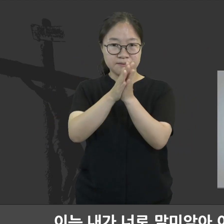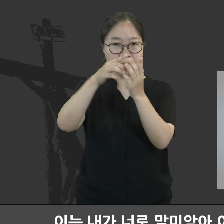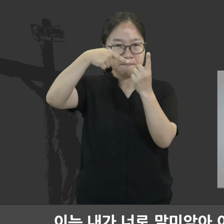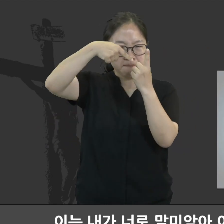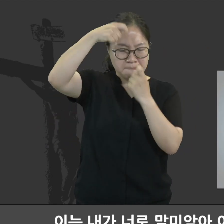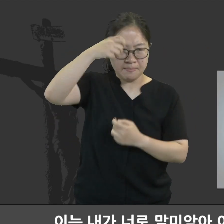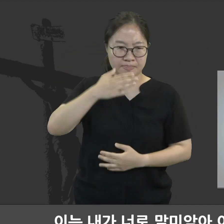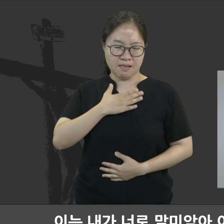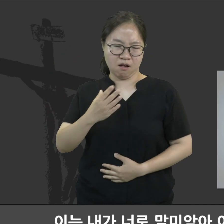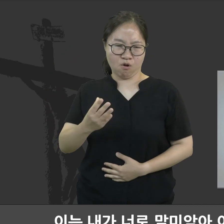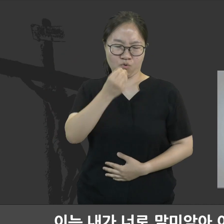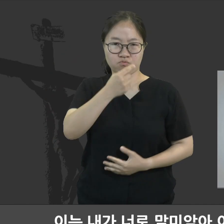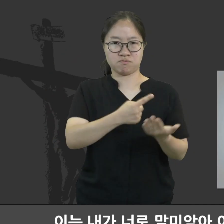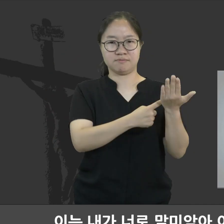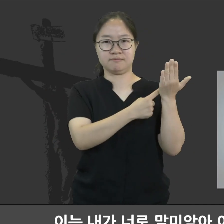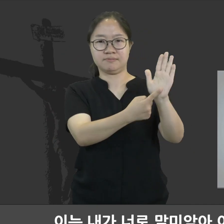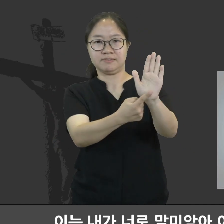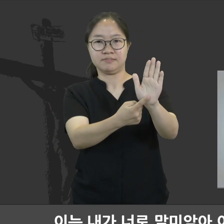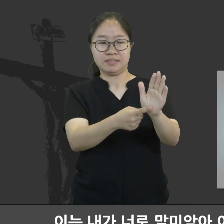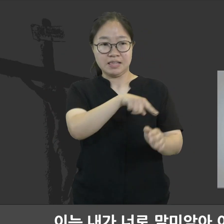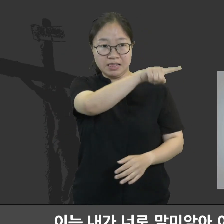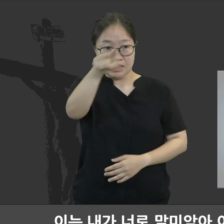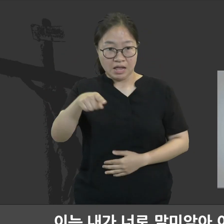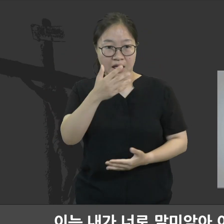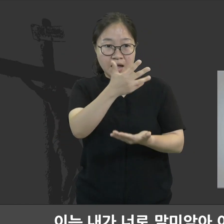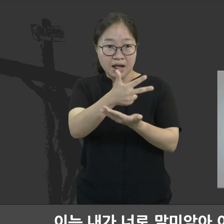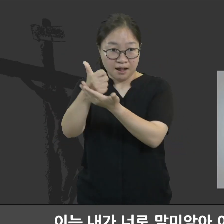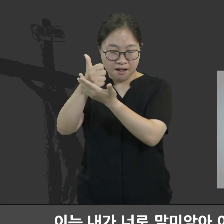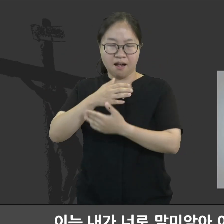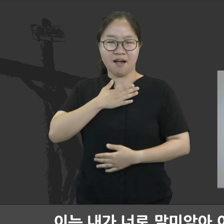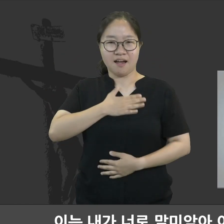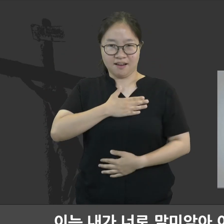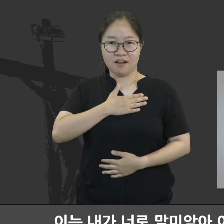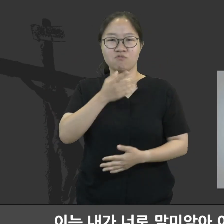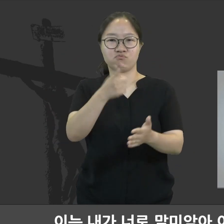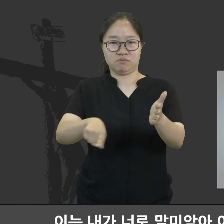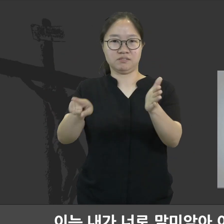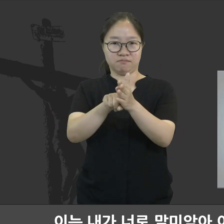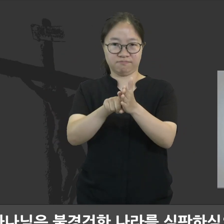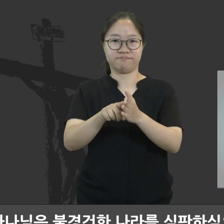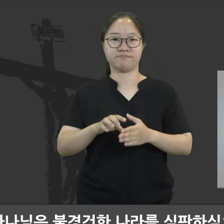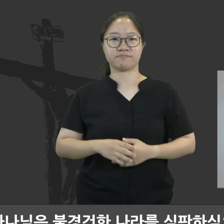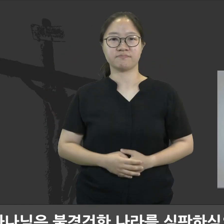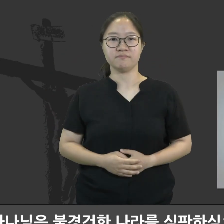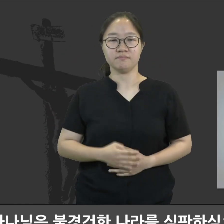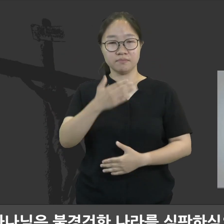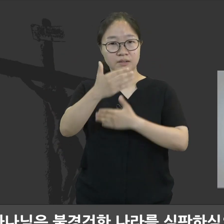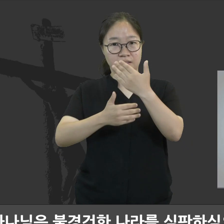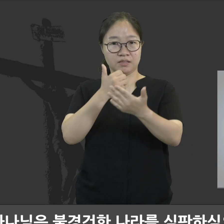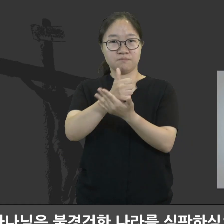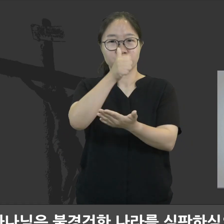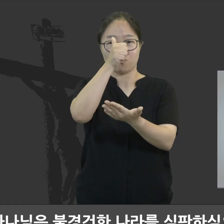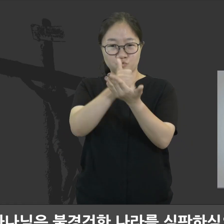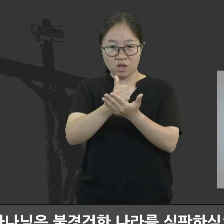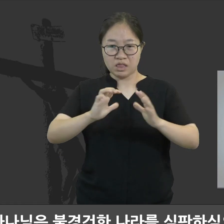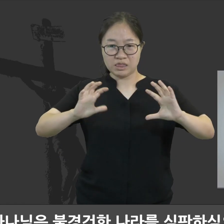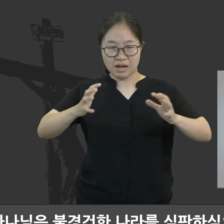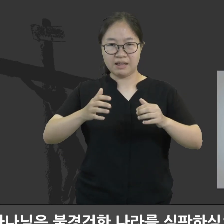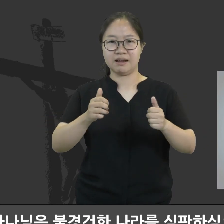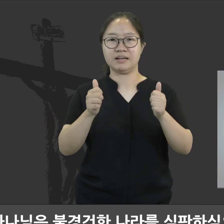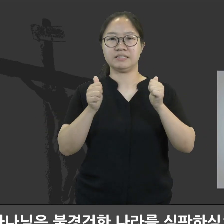내 거룩함을 나타내어 그들이 다 나를 알게 하려 함이라. 하나님은 불경건한